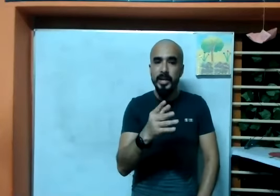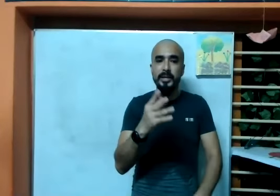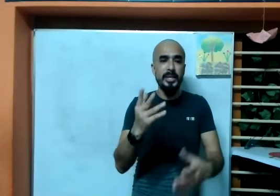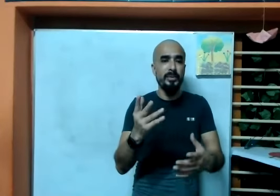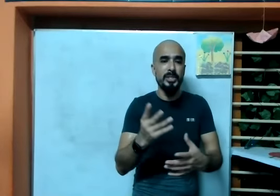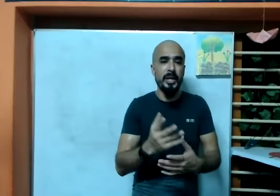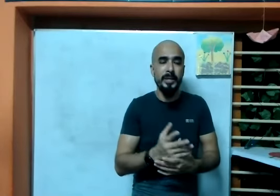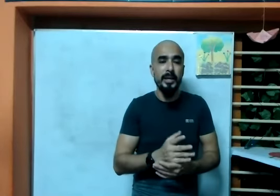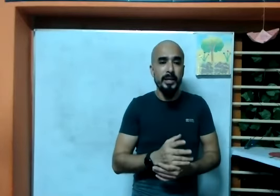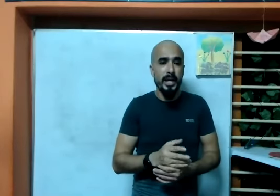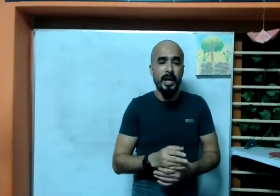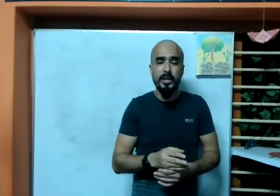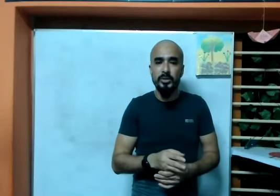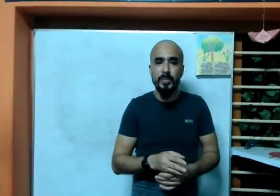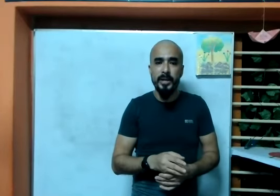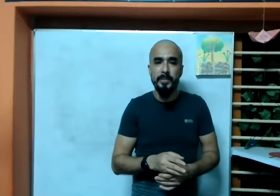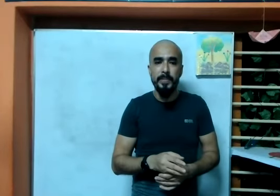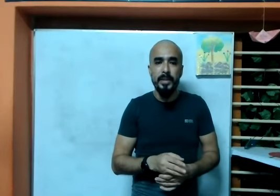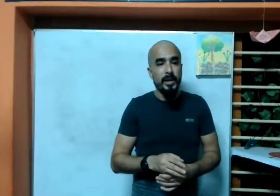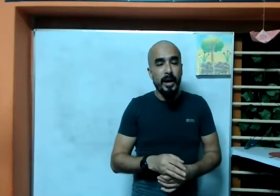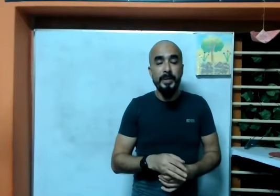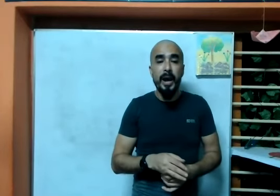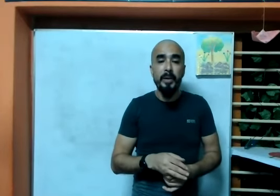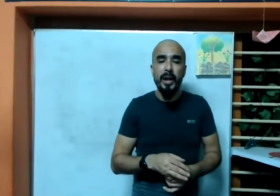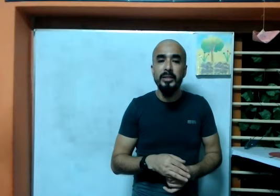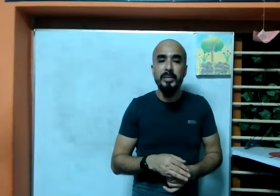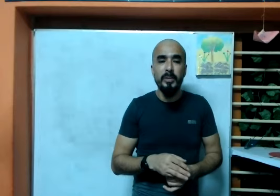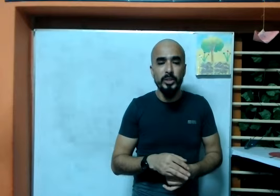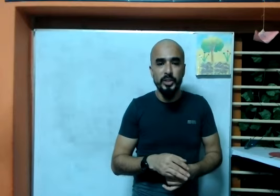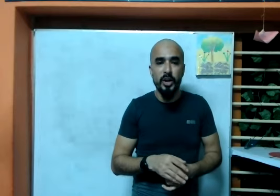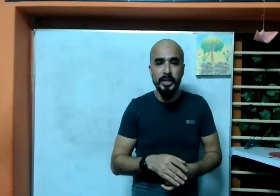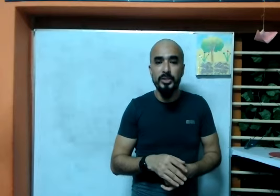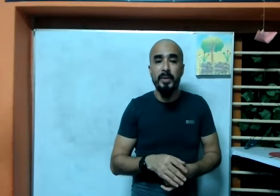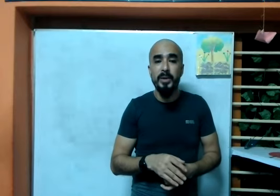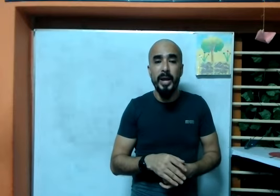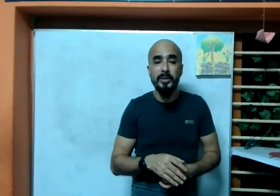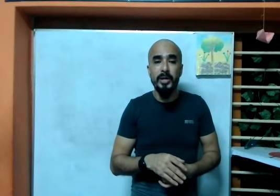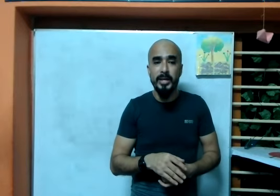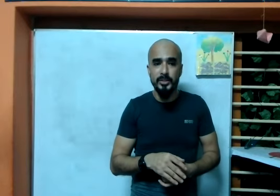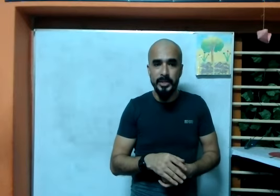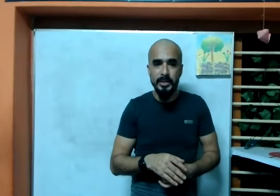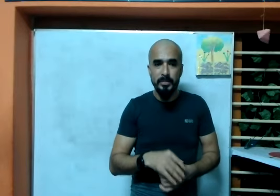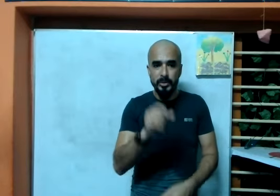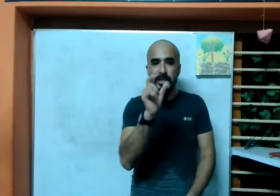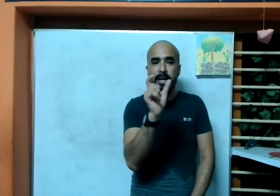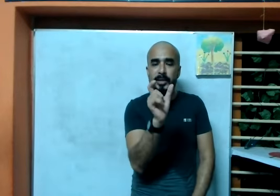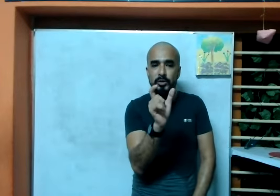হ্যাঁ নিজেই বলছি যে আমি সাত আট করতে পারি। আপনি আমরা বাংলা দিতে পারবো ওদের সঙ্গে যদি আমরা প্ল্যান করে কাজ করি প্রতিদিন এইটুকু